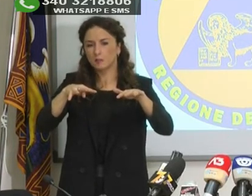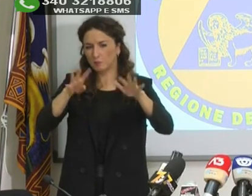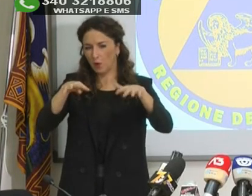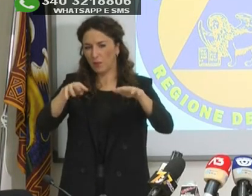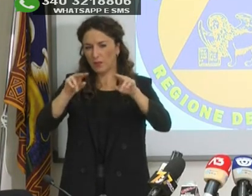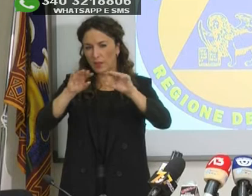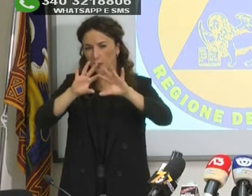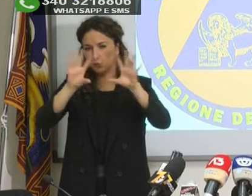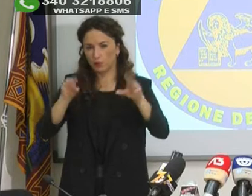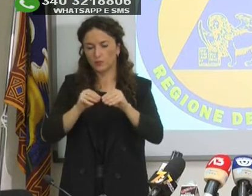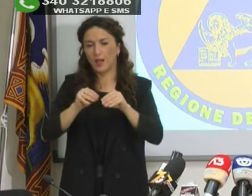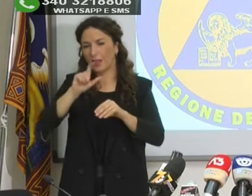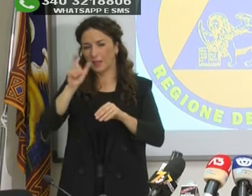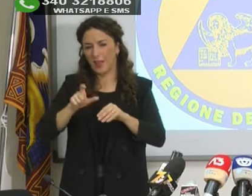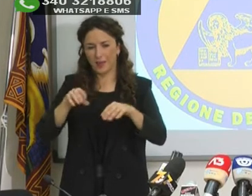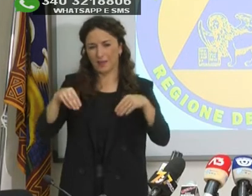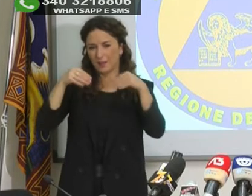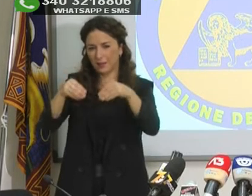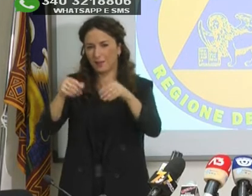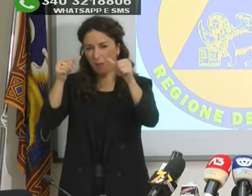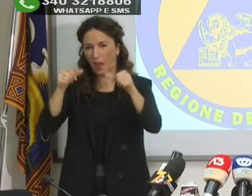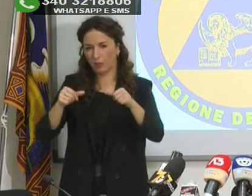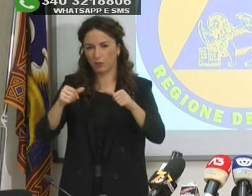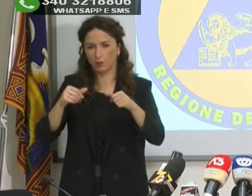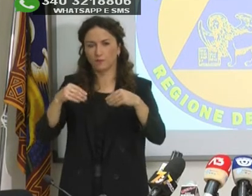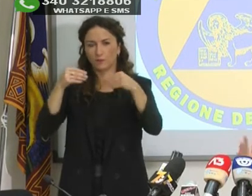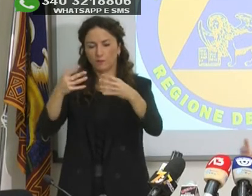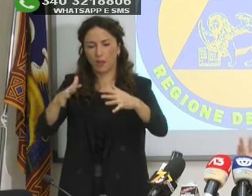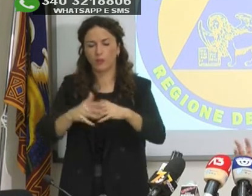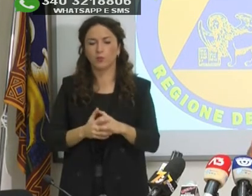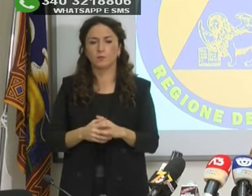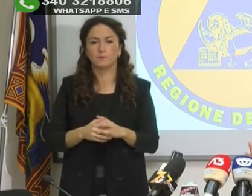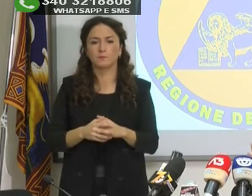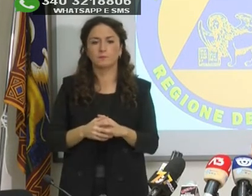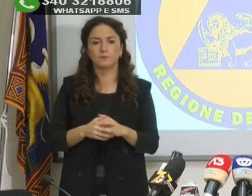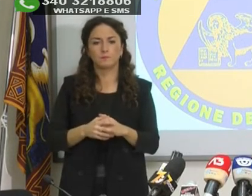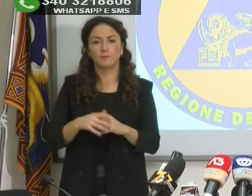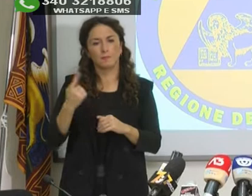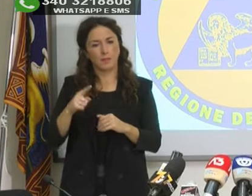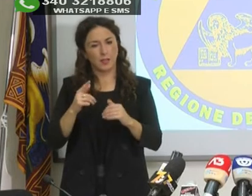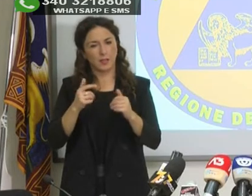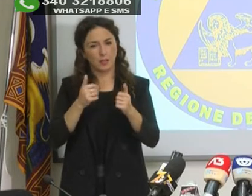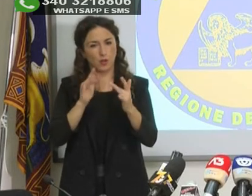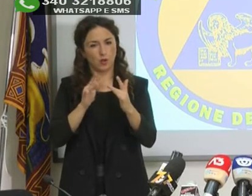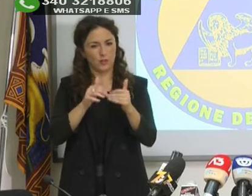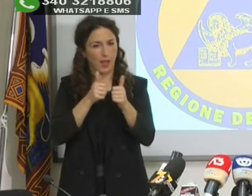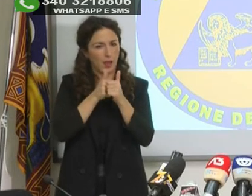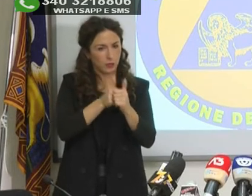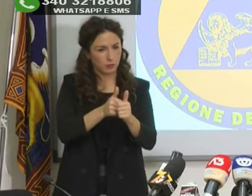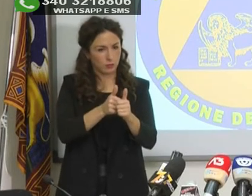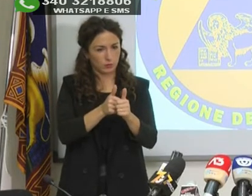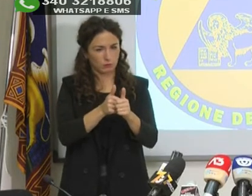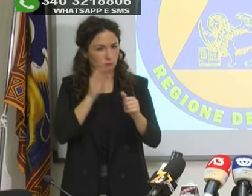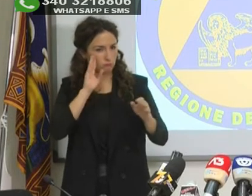9.000 in totale in Italia che hanno partecipato a questo bando, e che era diviso per il contact tracing, quindi era un bando specifico